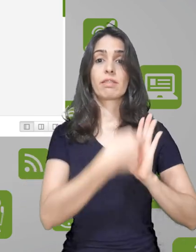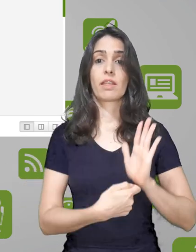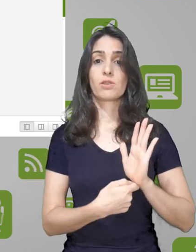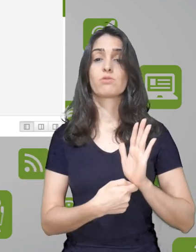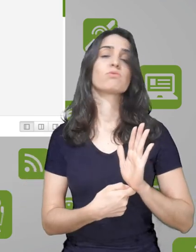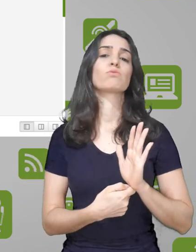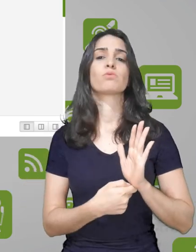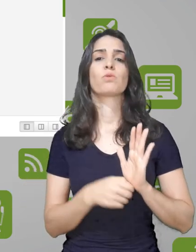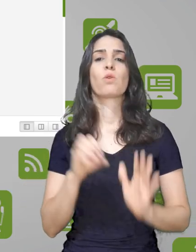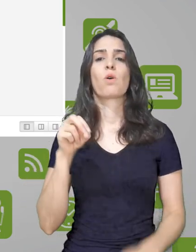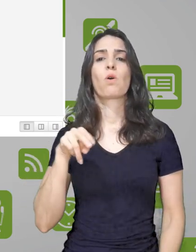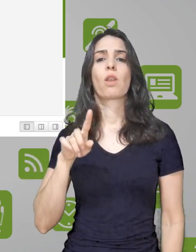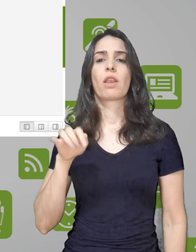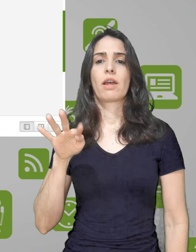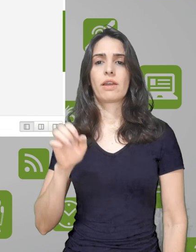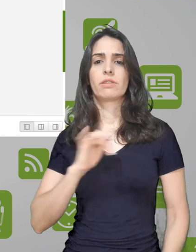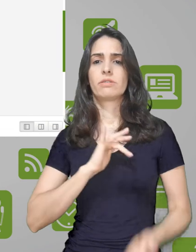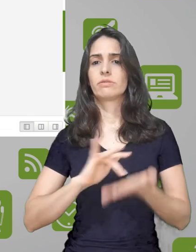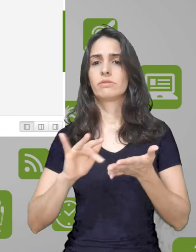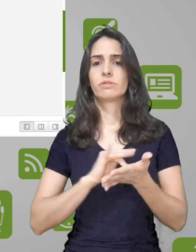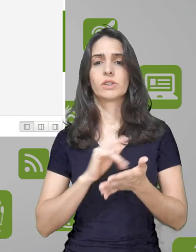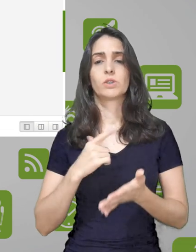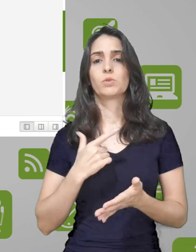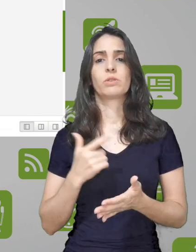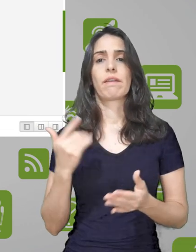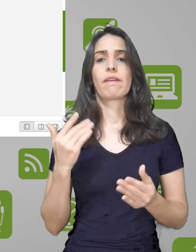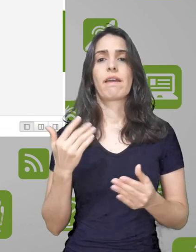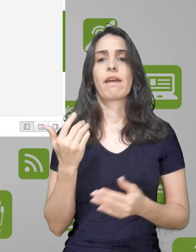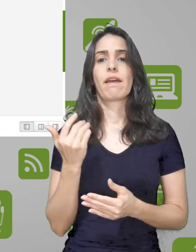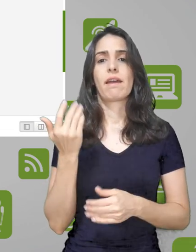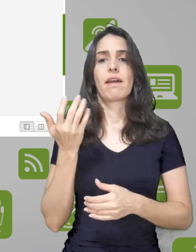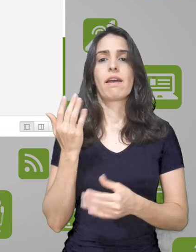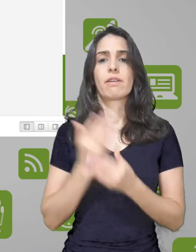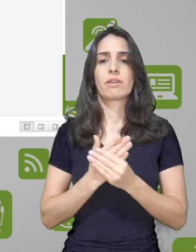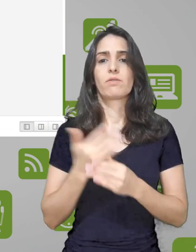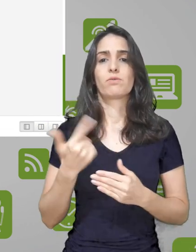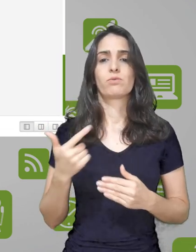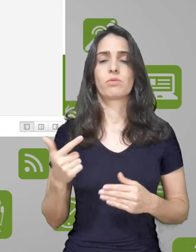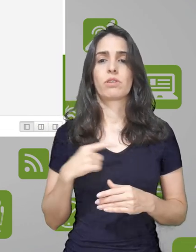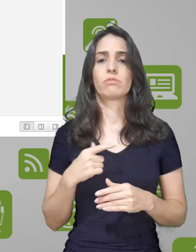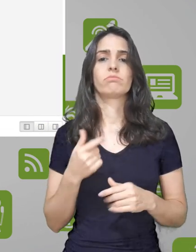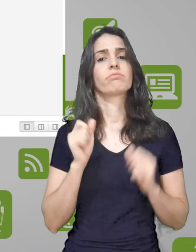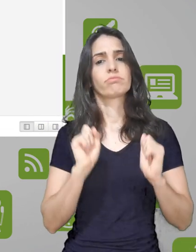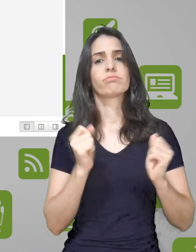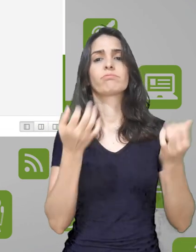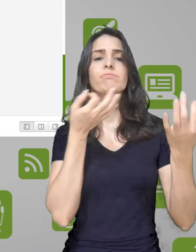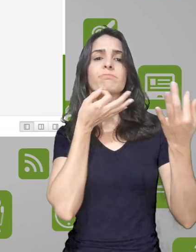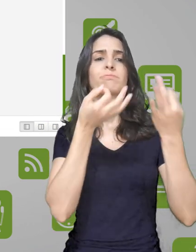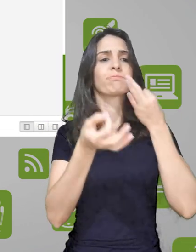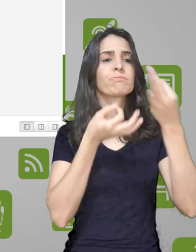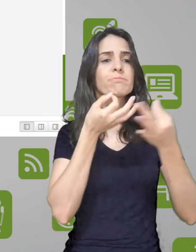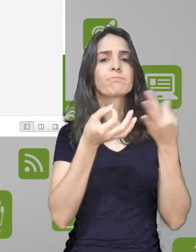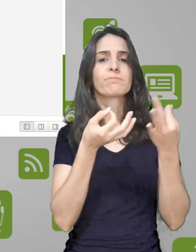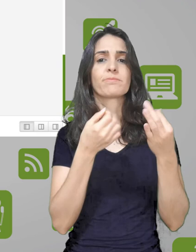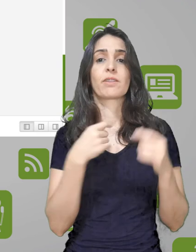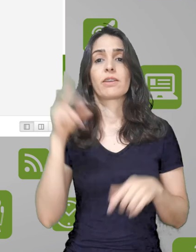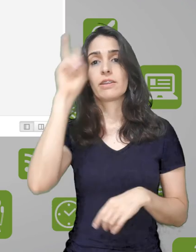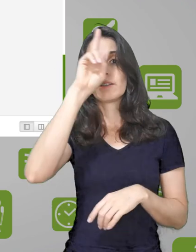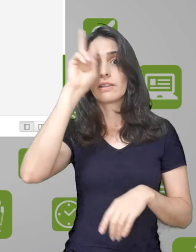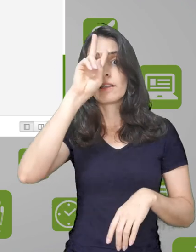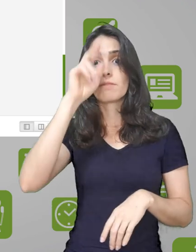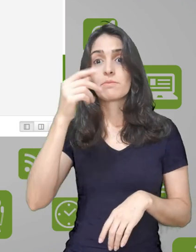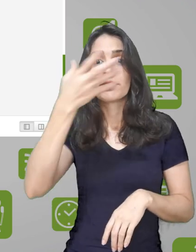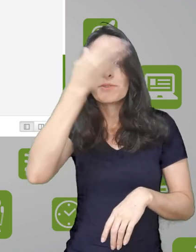for um texto online não vai ter arquivo nenhum Mas você vai ter as mesmas opções aqui de feedback também então sempre